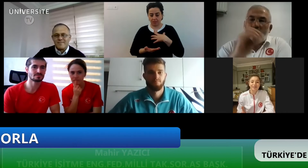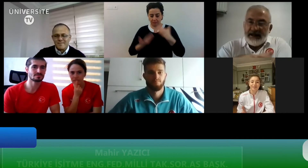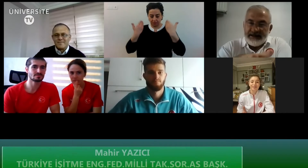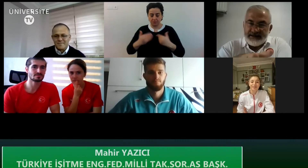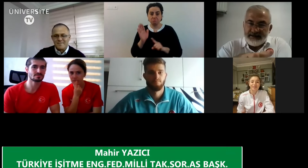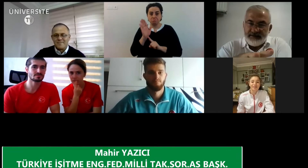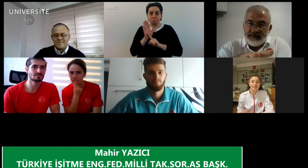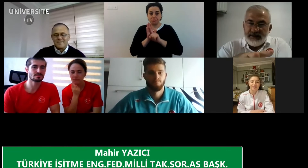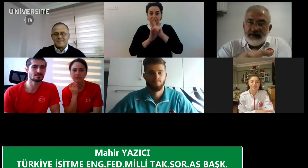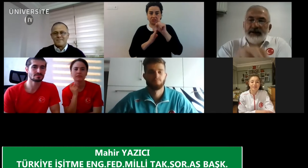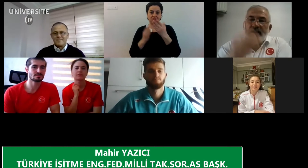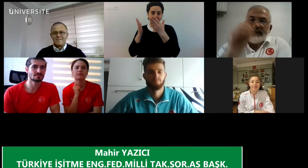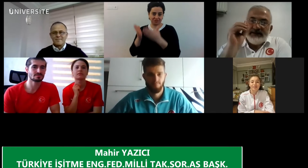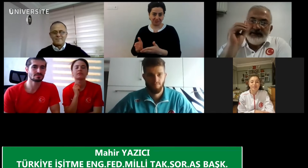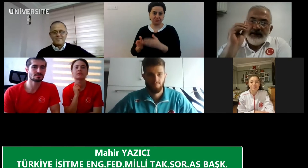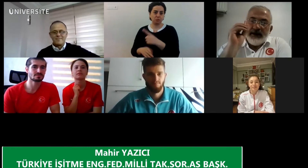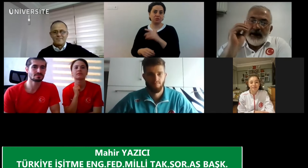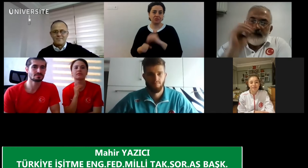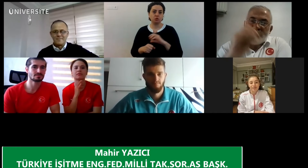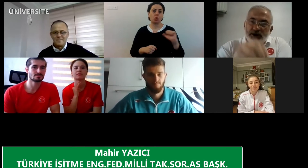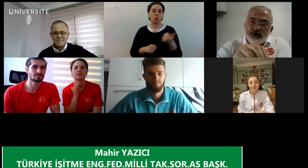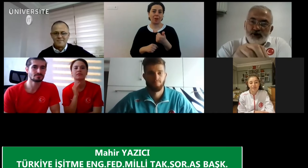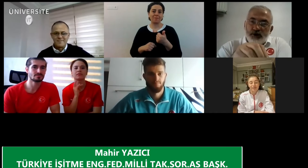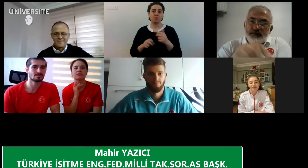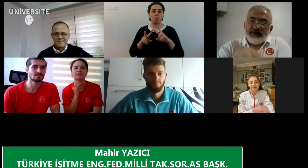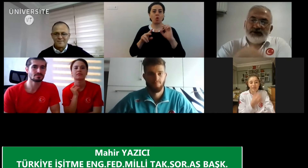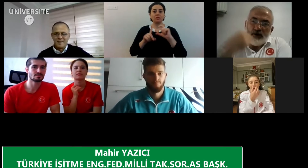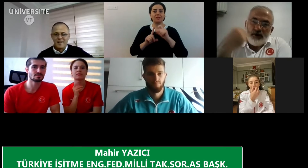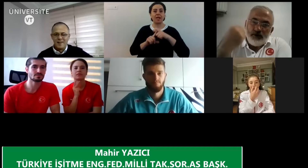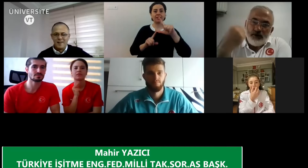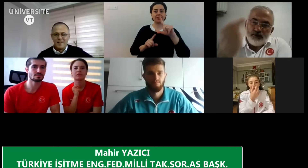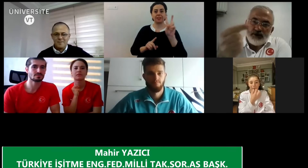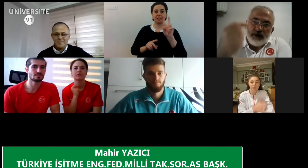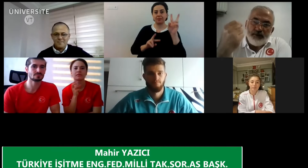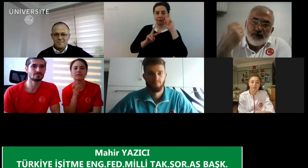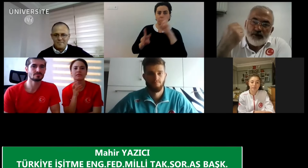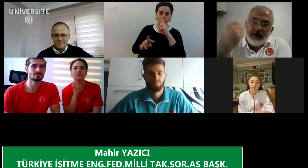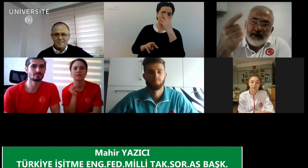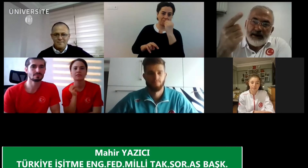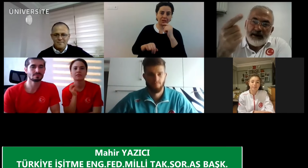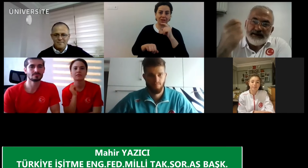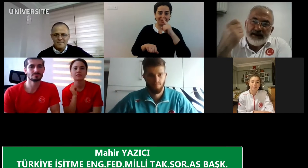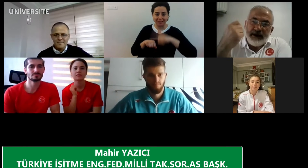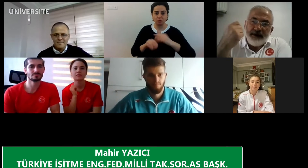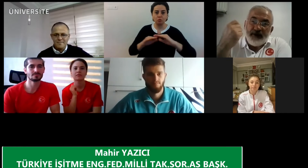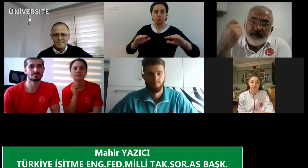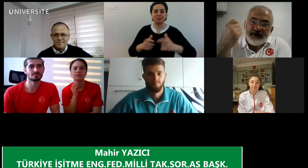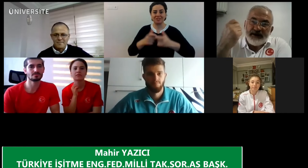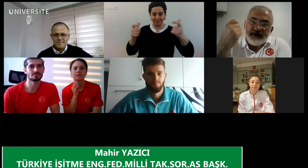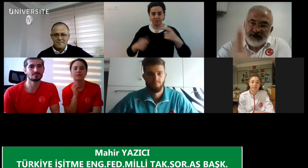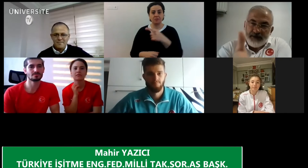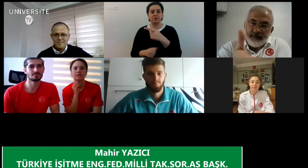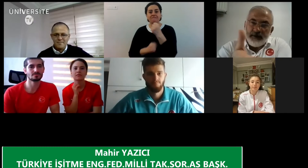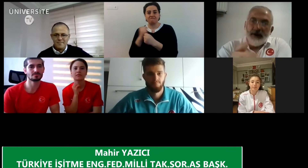rol modeldir. Yasin hem çalışıyor, biz bu şampiyonluğu ele alırken hem